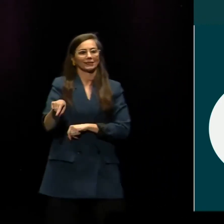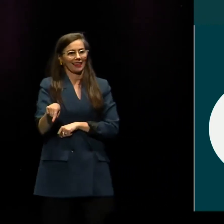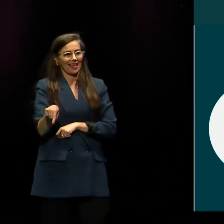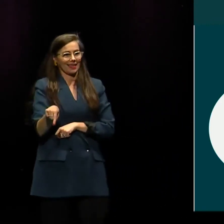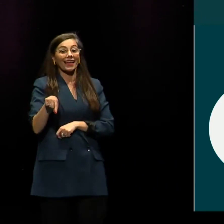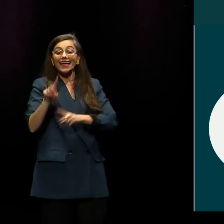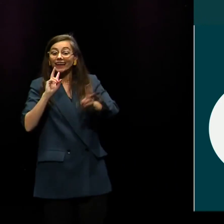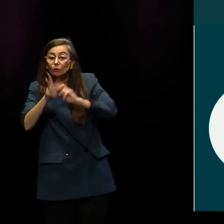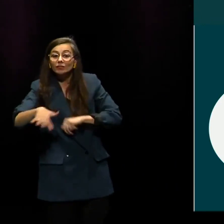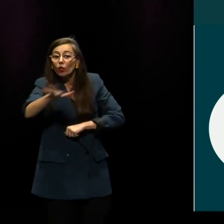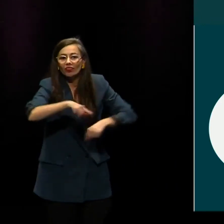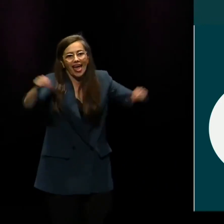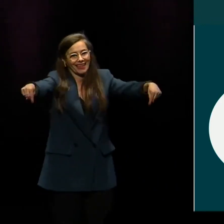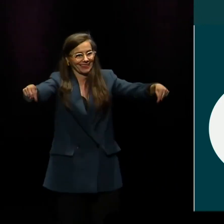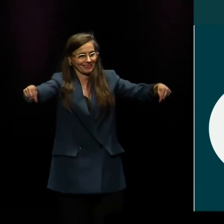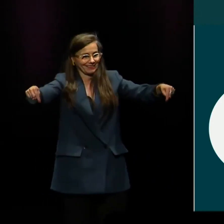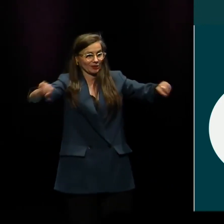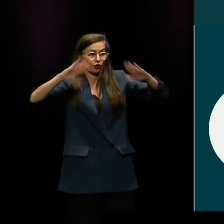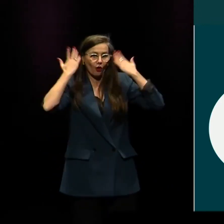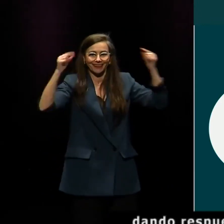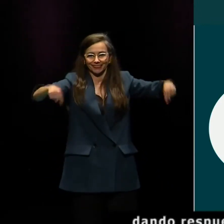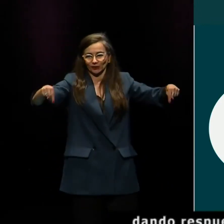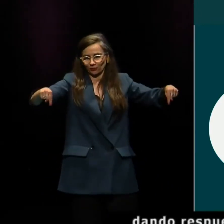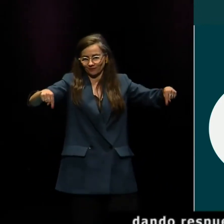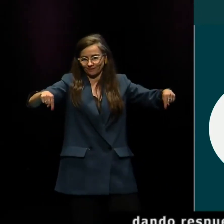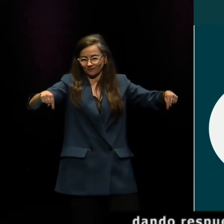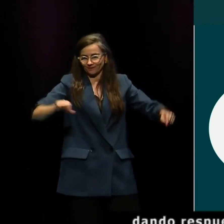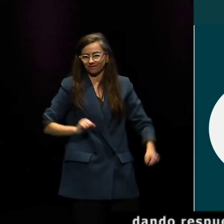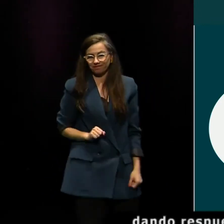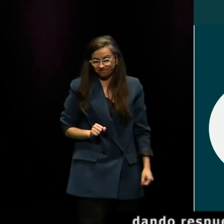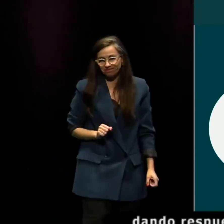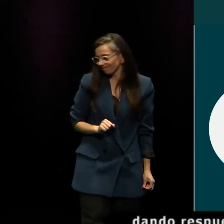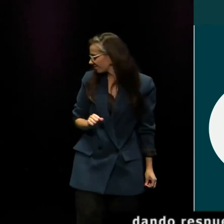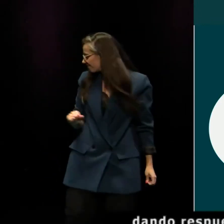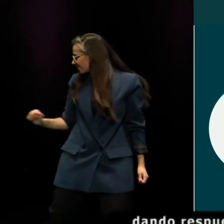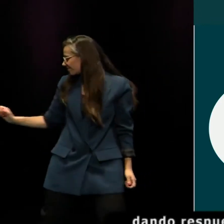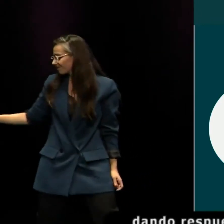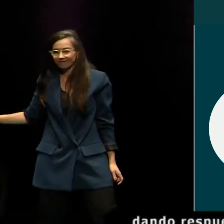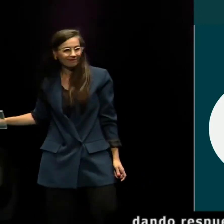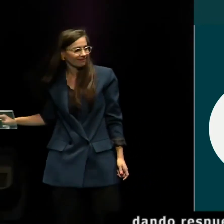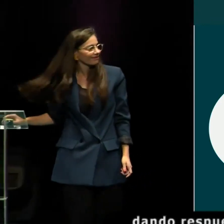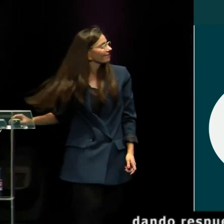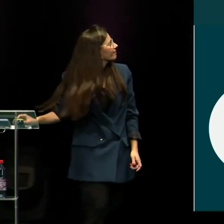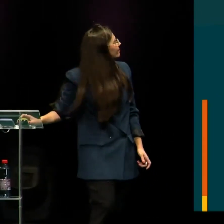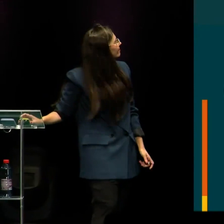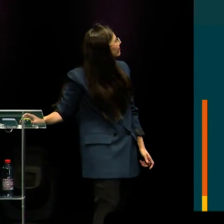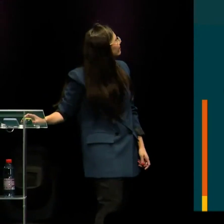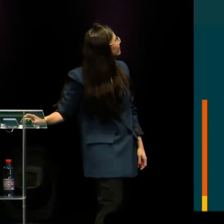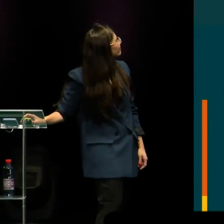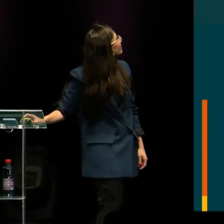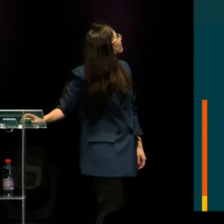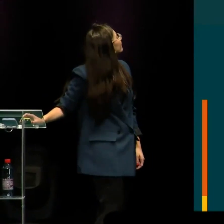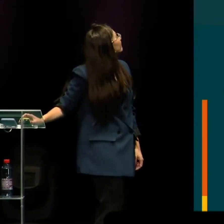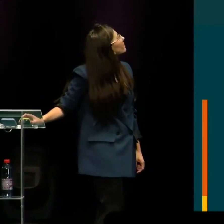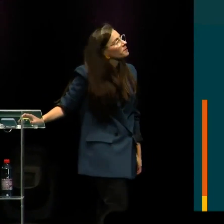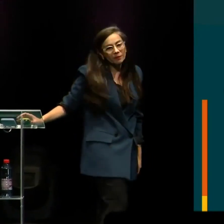lo vamos a hacer de esta manera, dando respuesta a esta pregunta aquí, en este